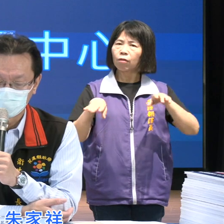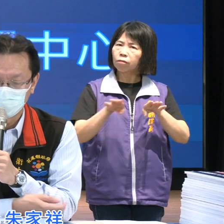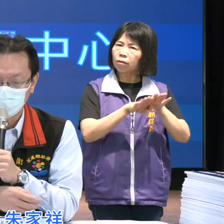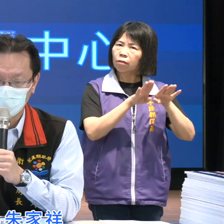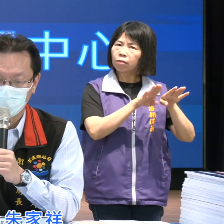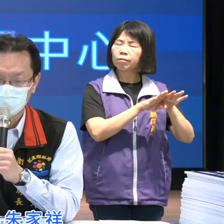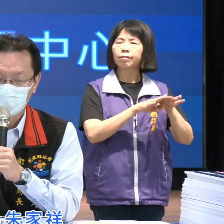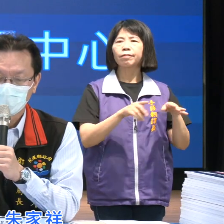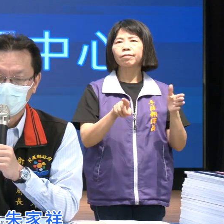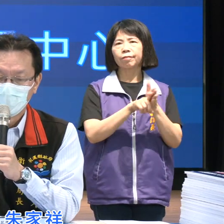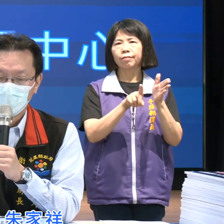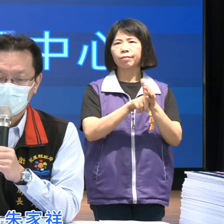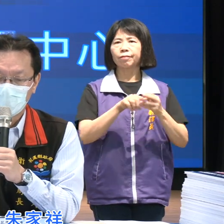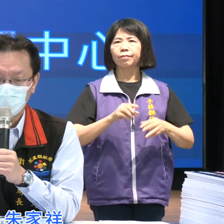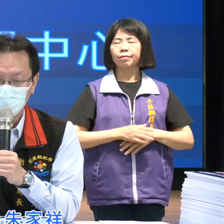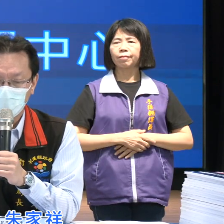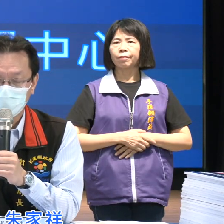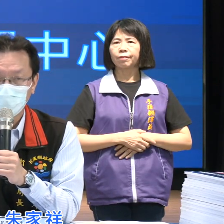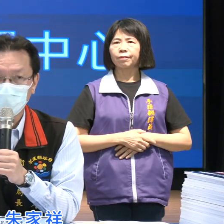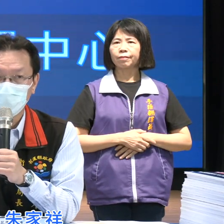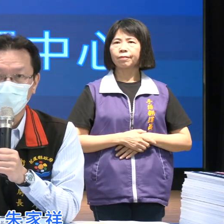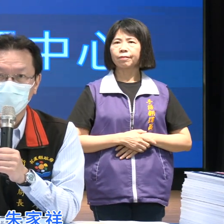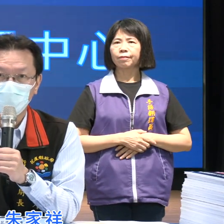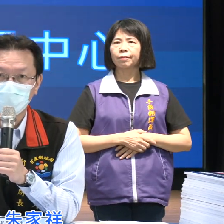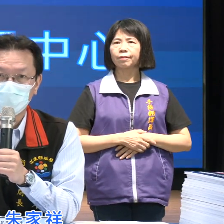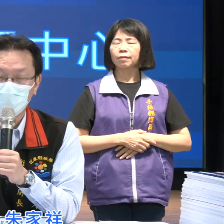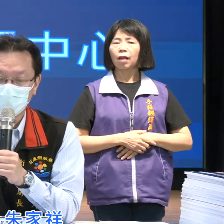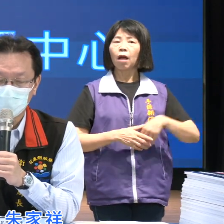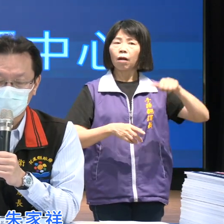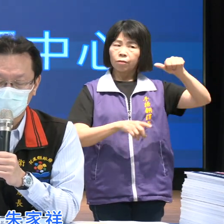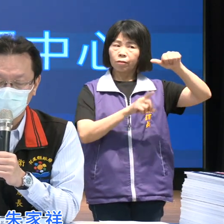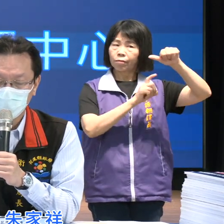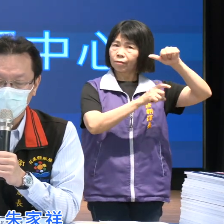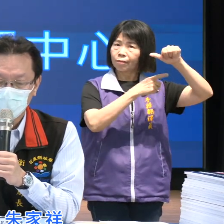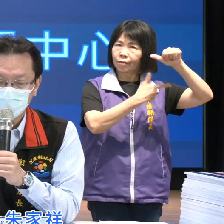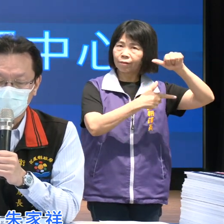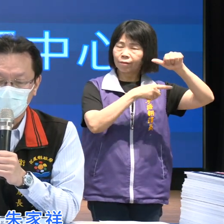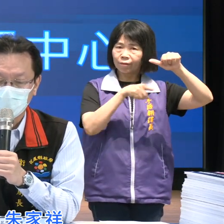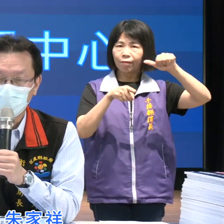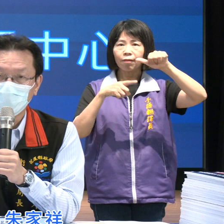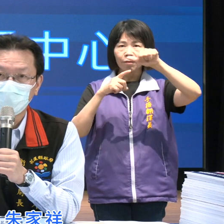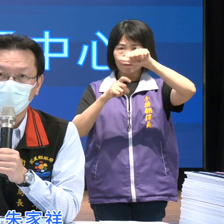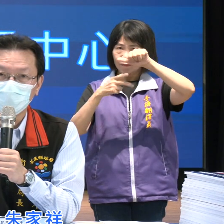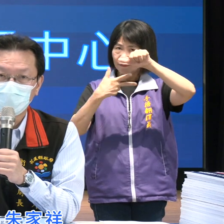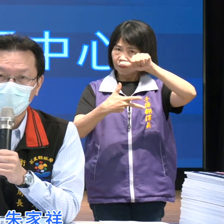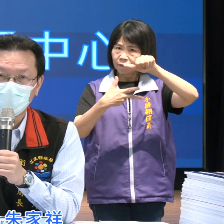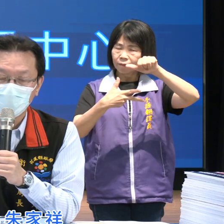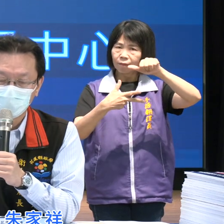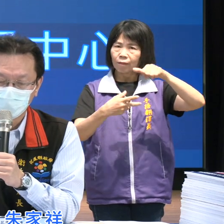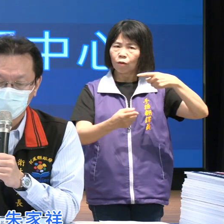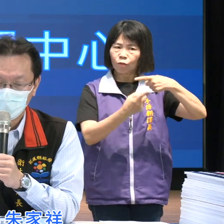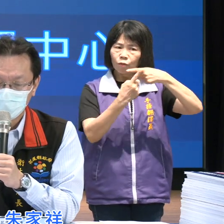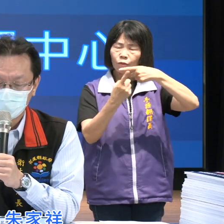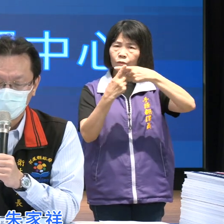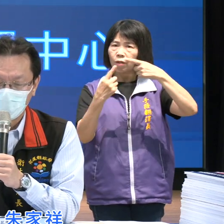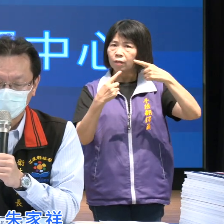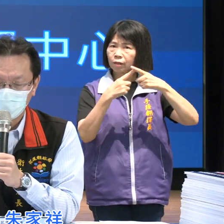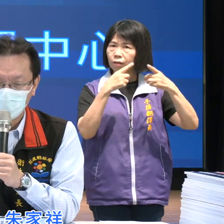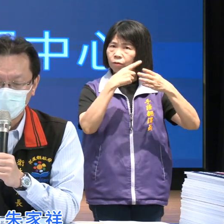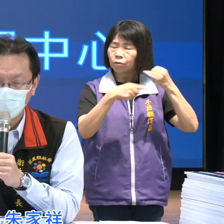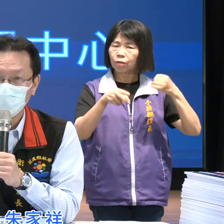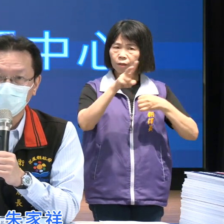放假时间哈。那我们来分析5月16到17这两天的总确诊人数